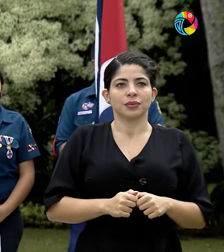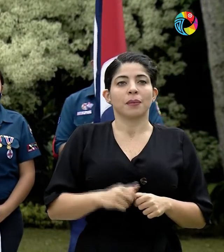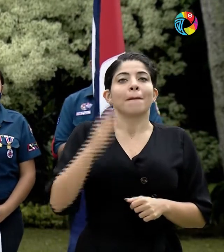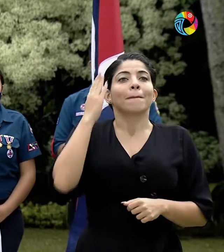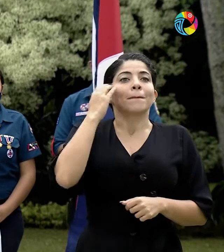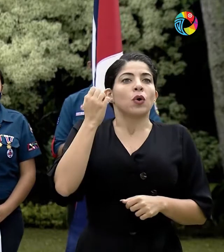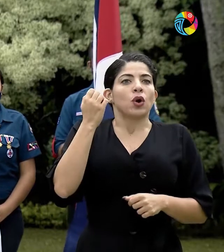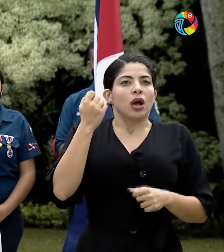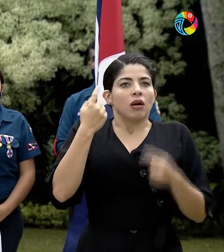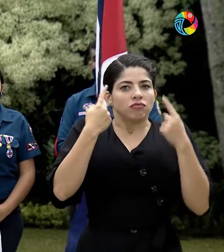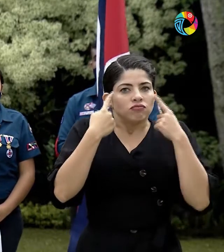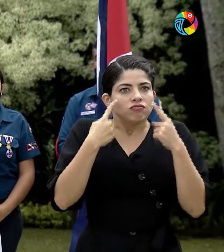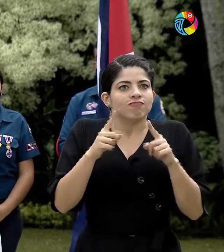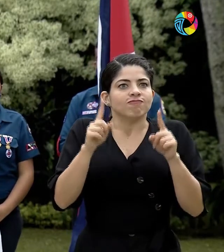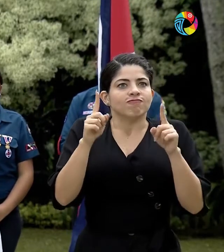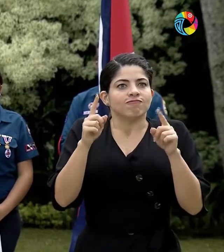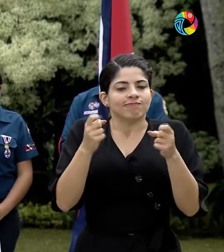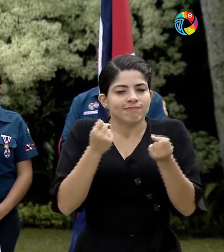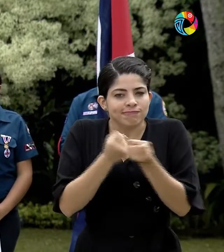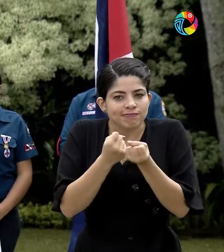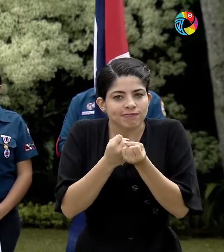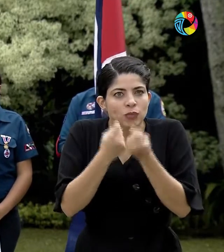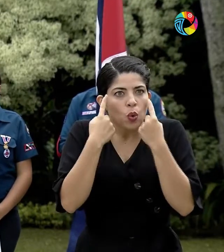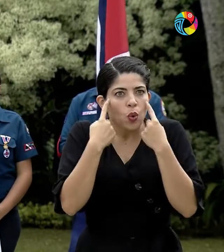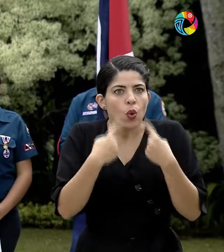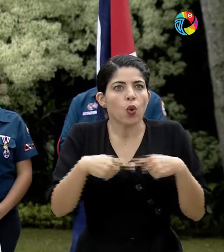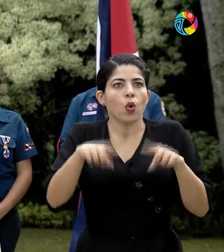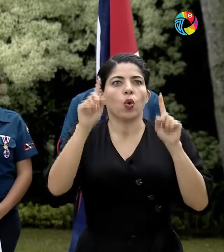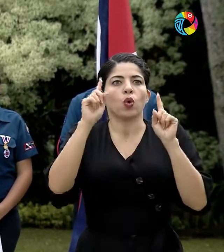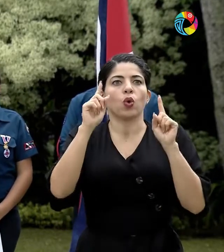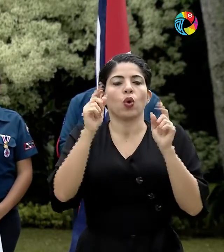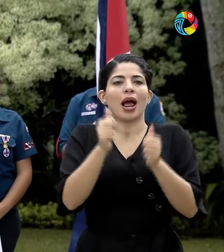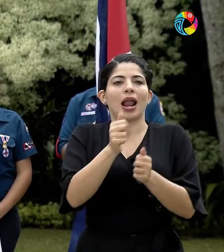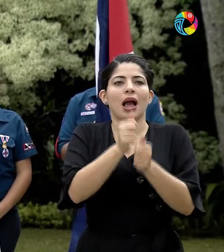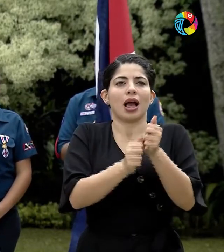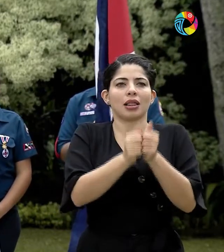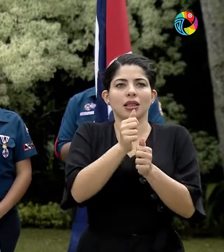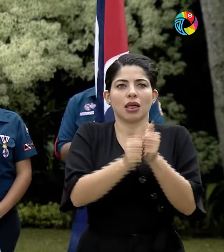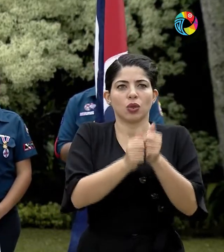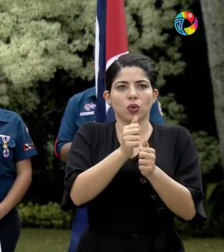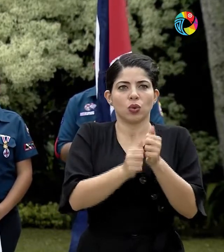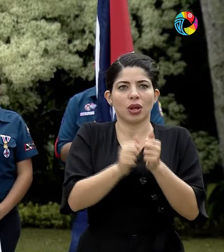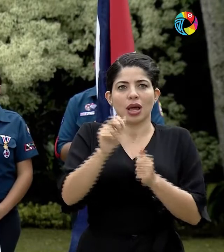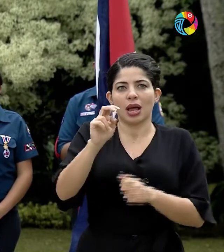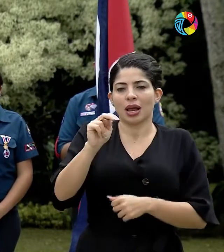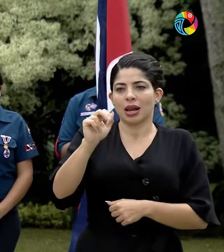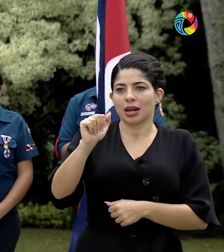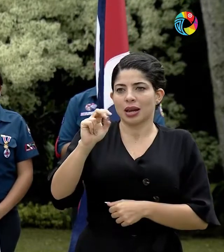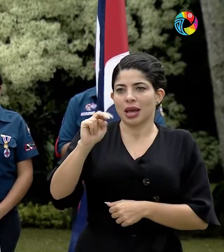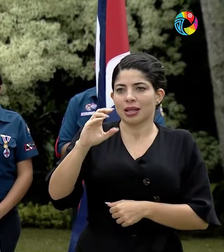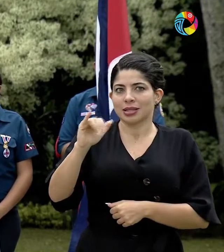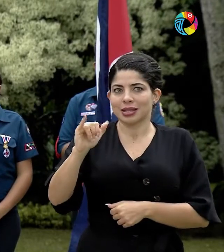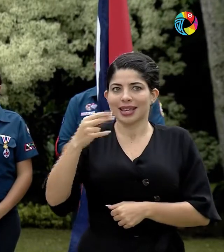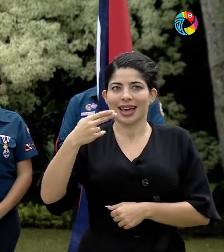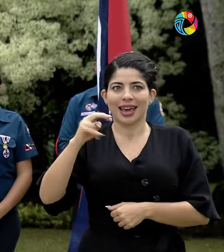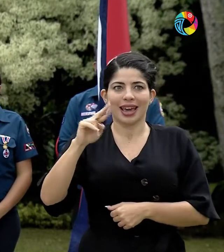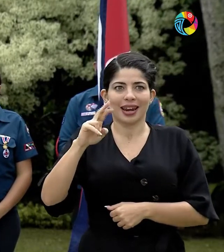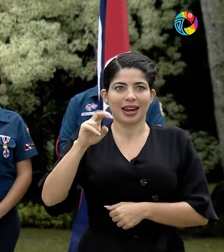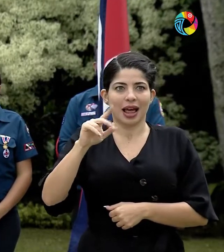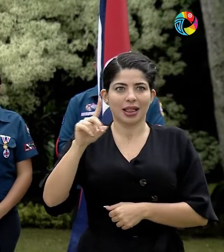haber impulsado y logrado materializar la candidatura de doña Nancy Hernández para que sea